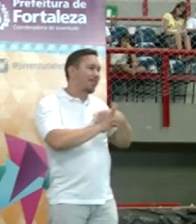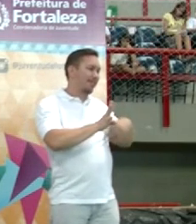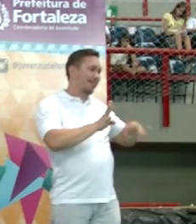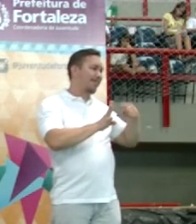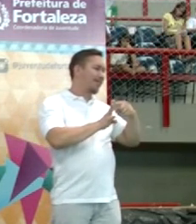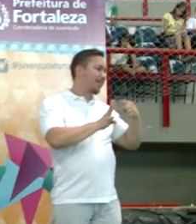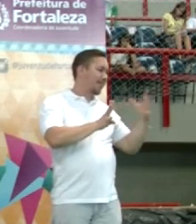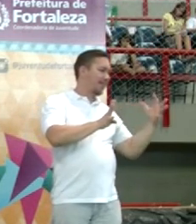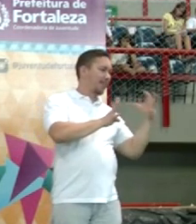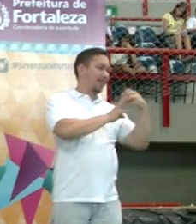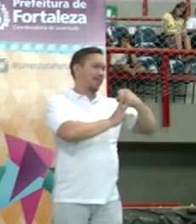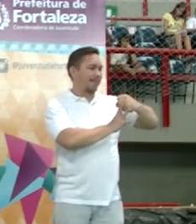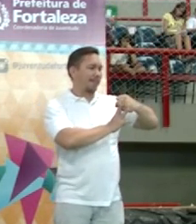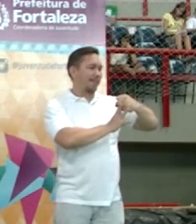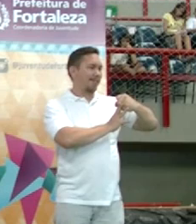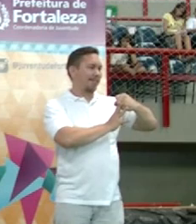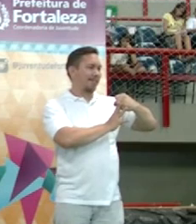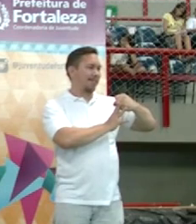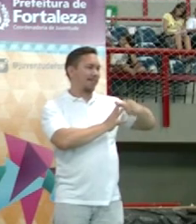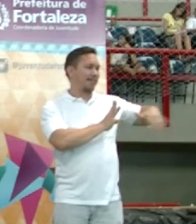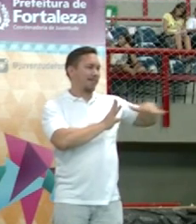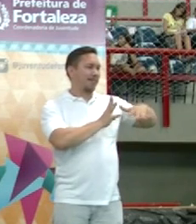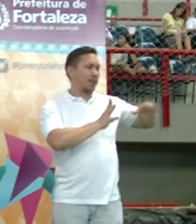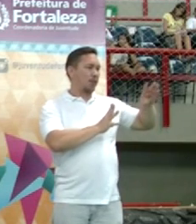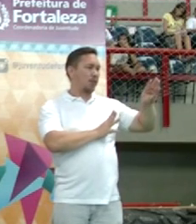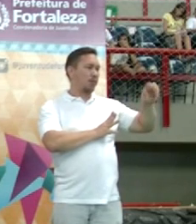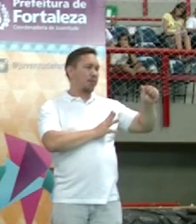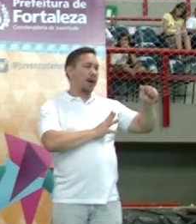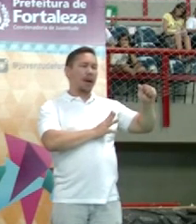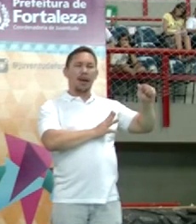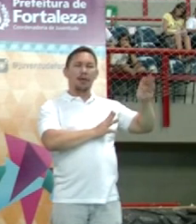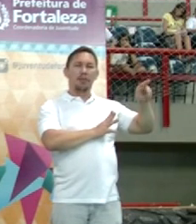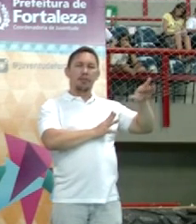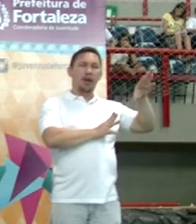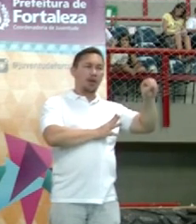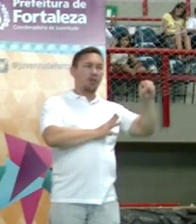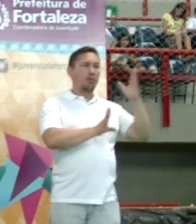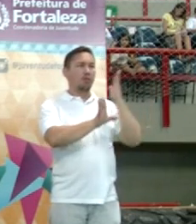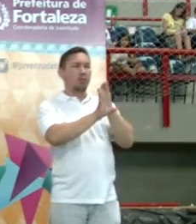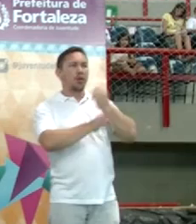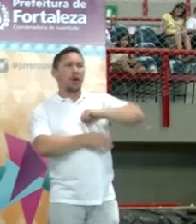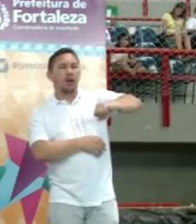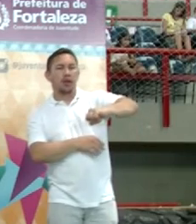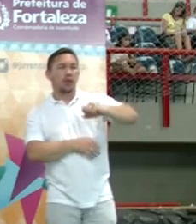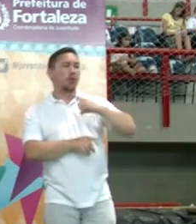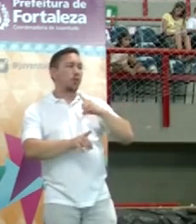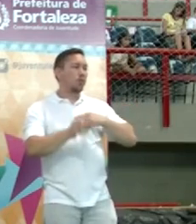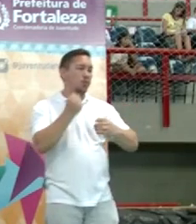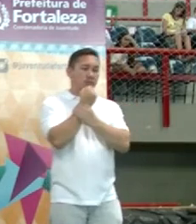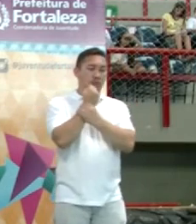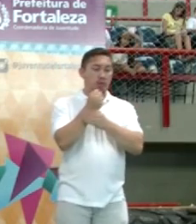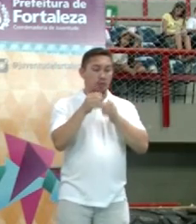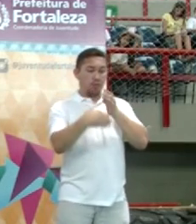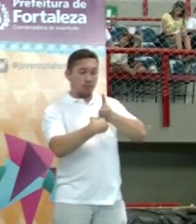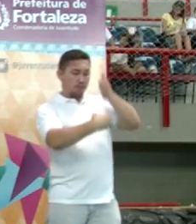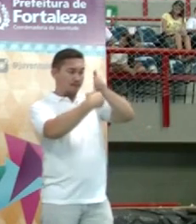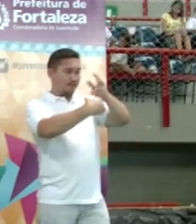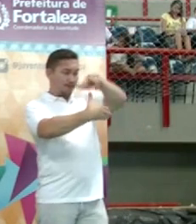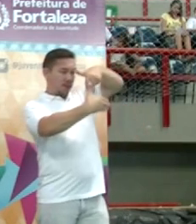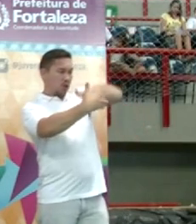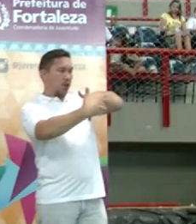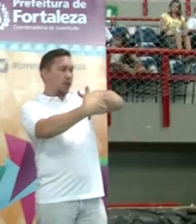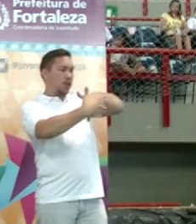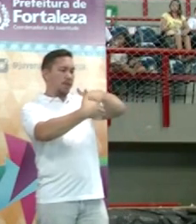está se expondo a ser atacado pelos bárbaros. Por uma questão de defesa, você só está garantido ali dentro dos